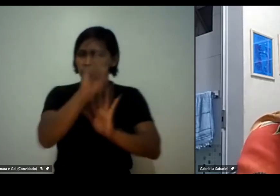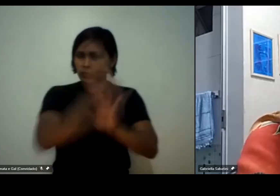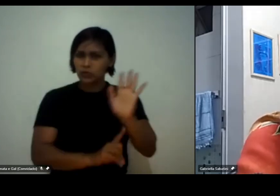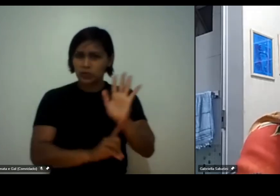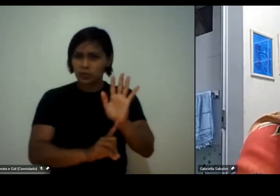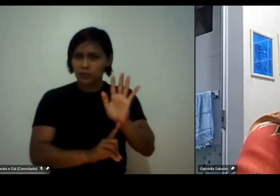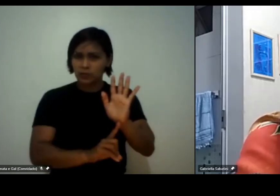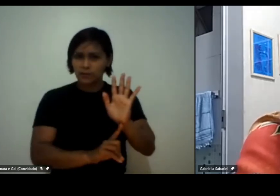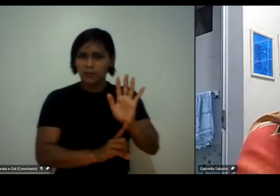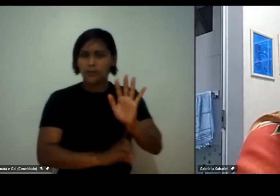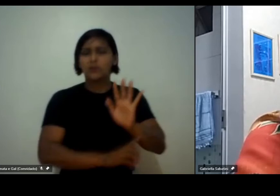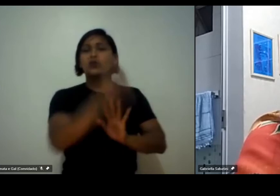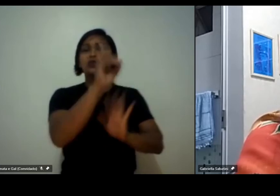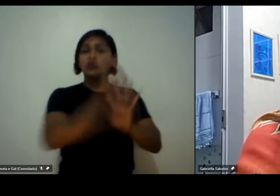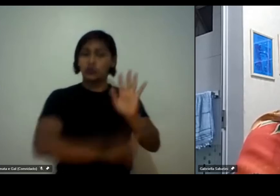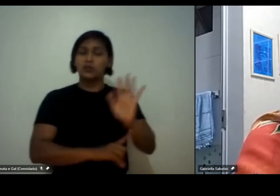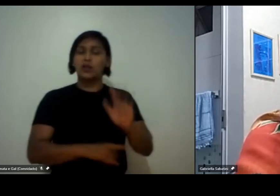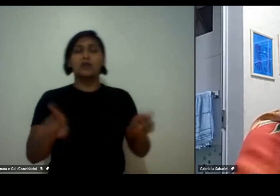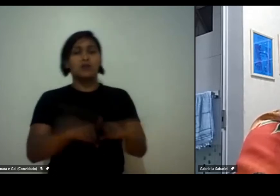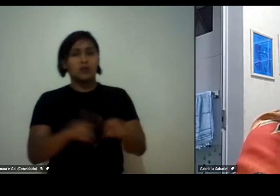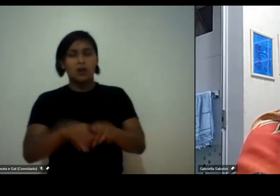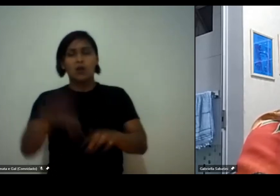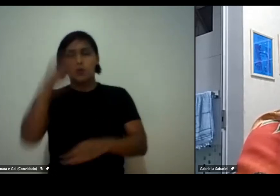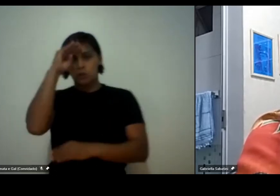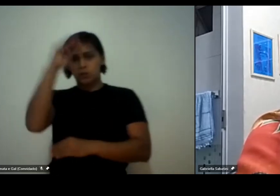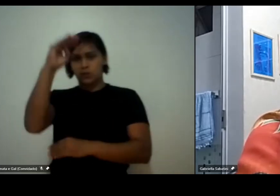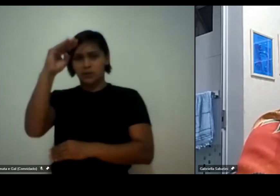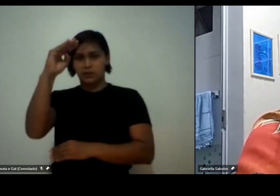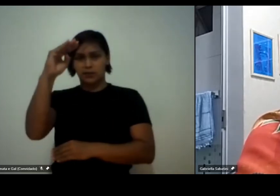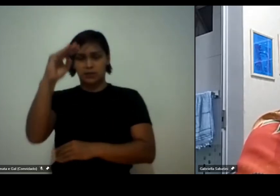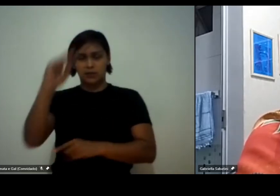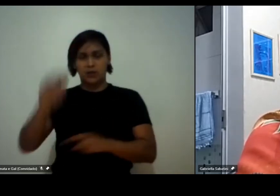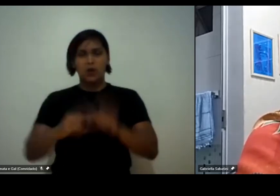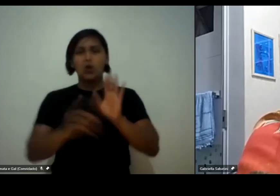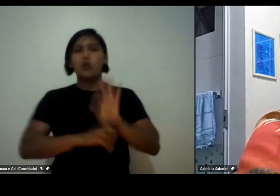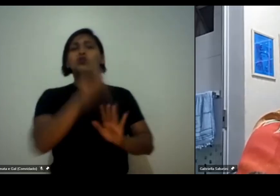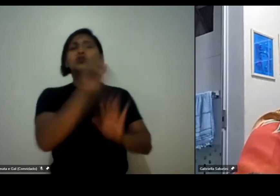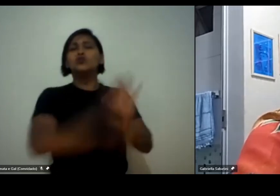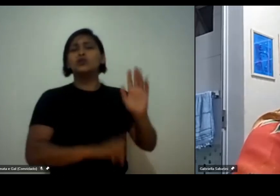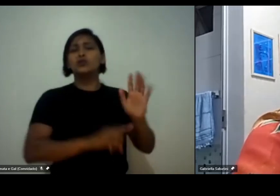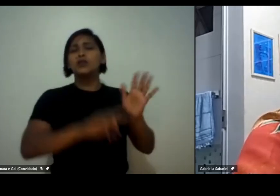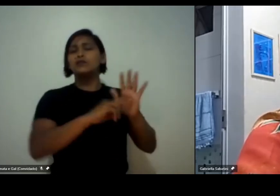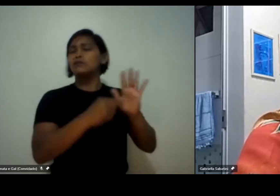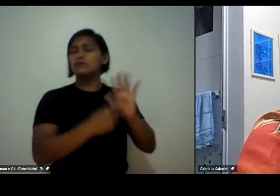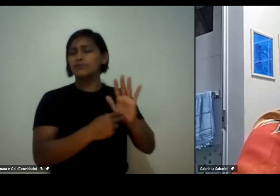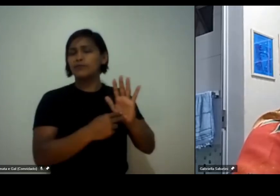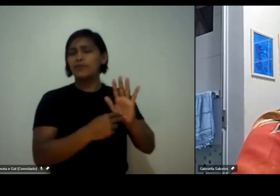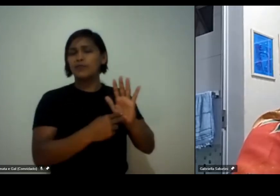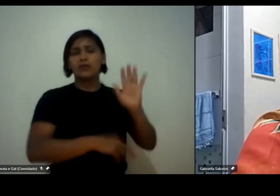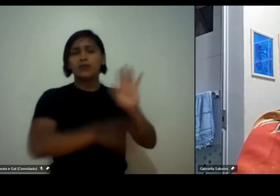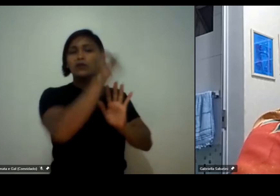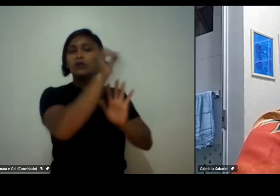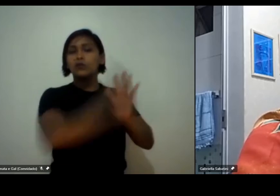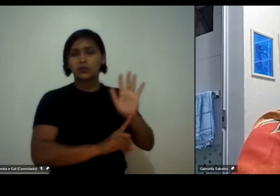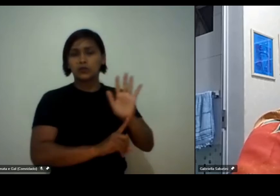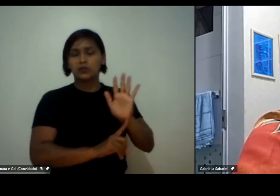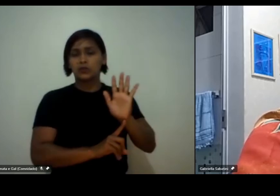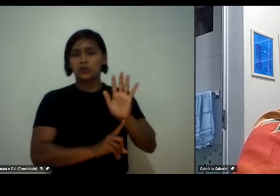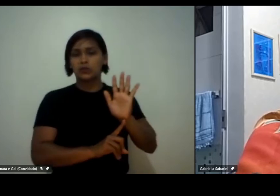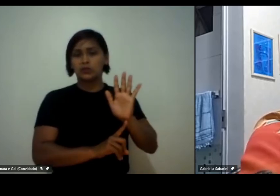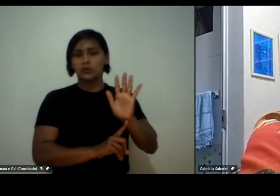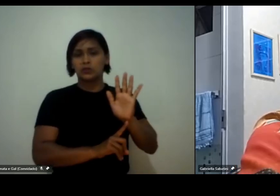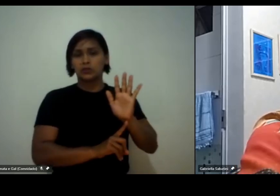O direito é devir. O direito, o que quer dizer que o direito não